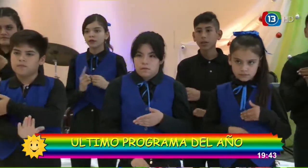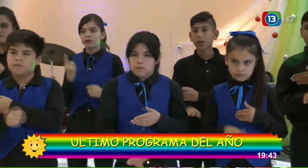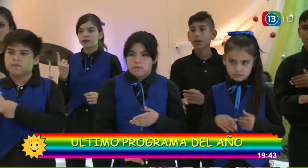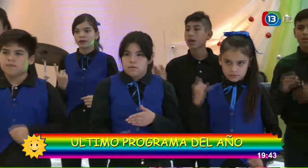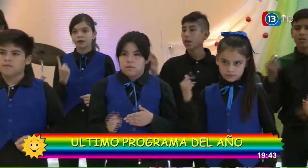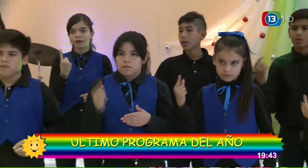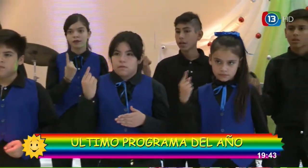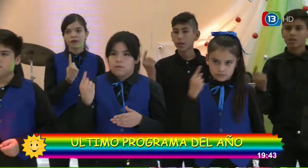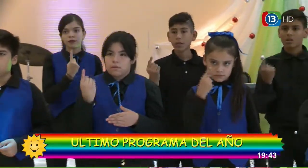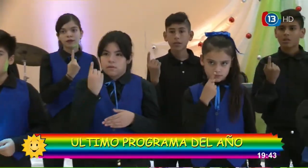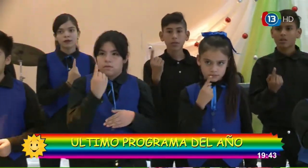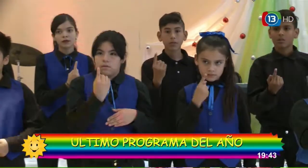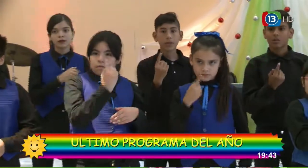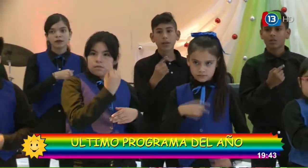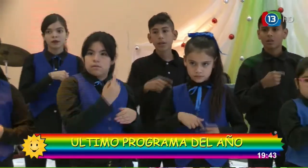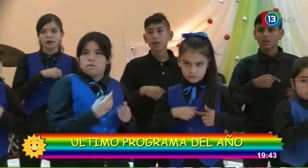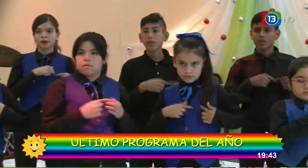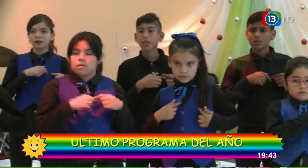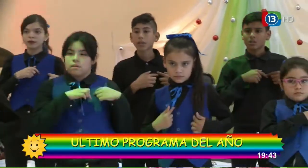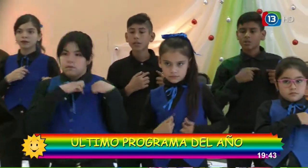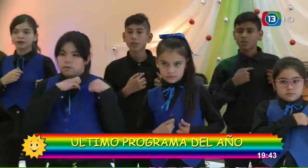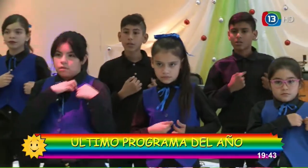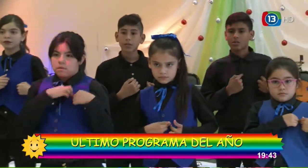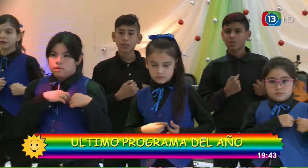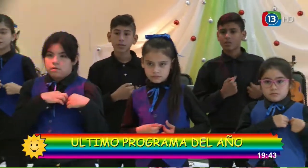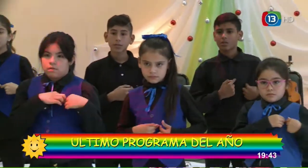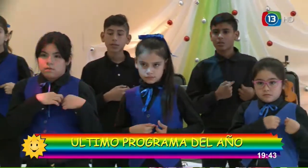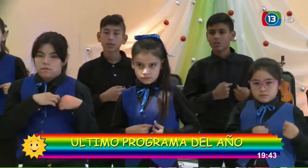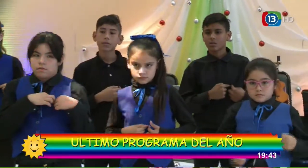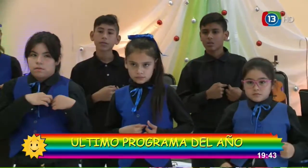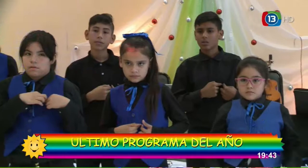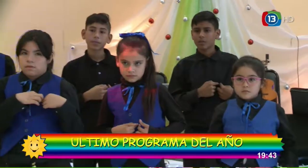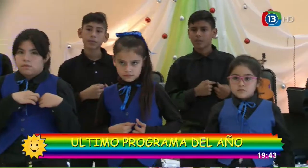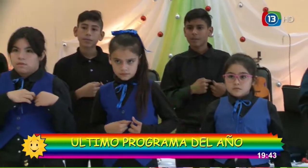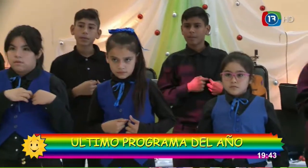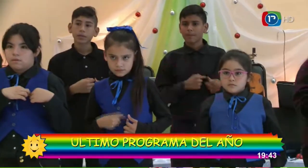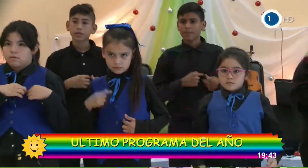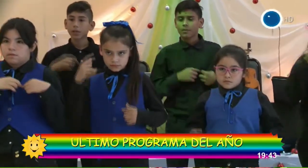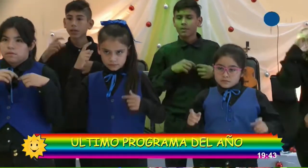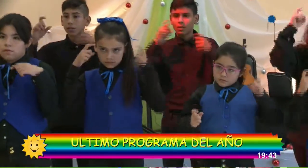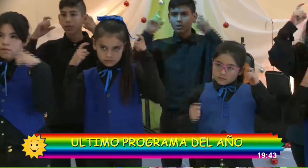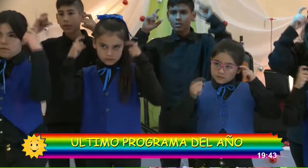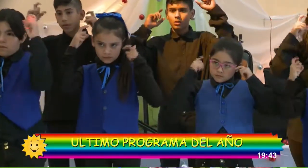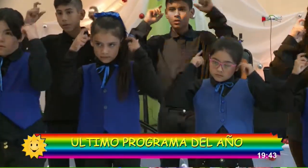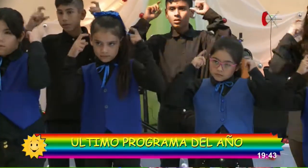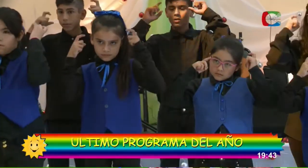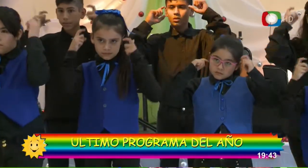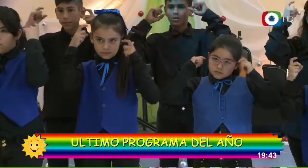cada corazón Tu ilusión,